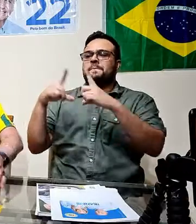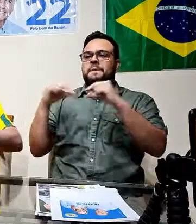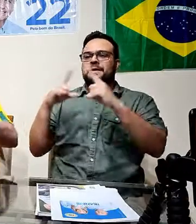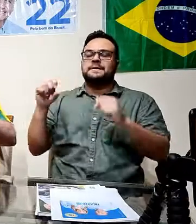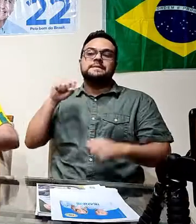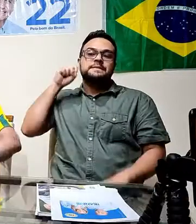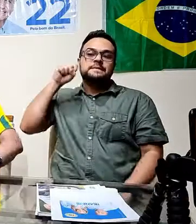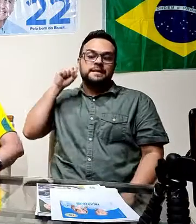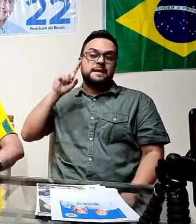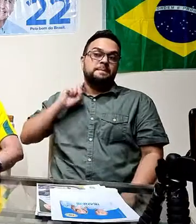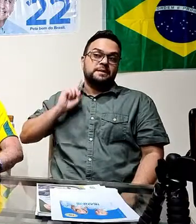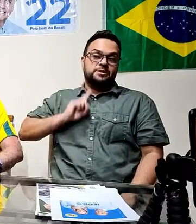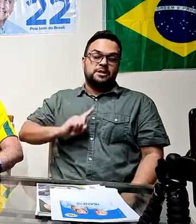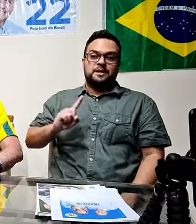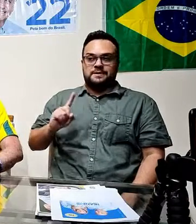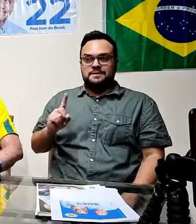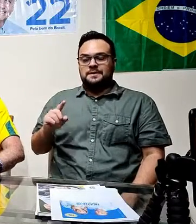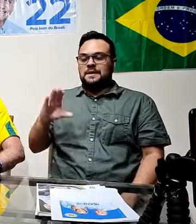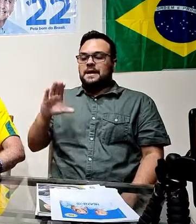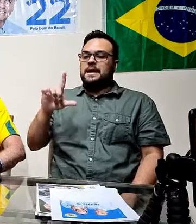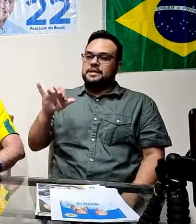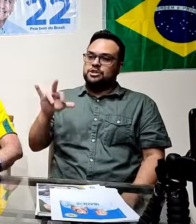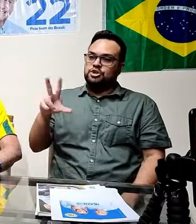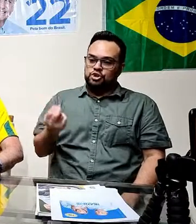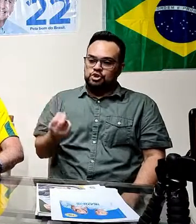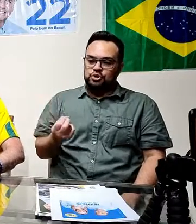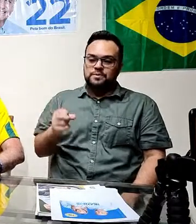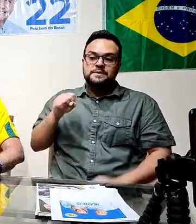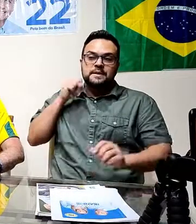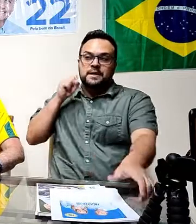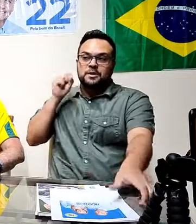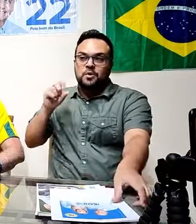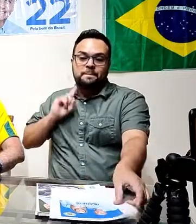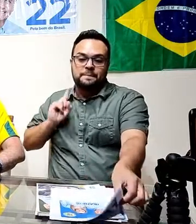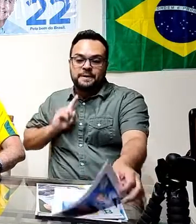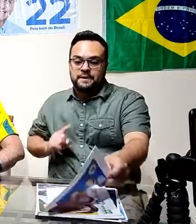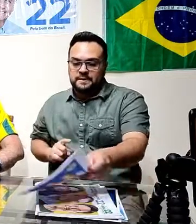pelo Brasil. Então, Cleitinho, senador, Minas Gerais.